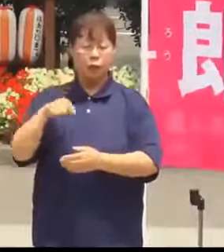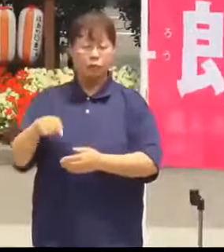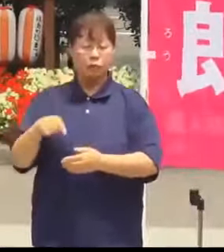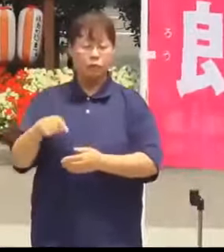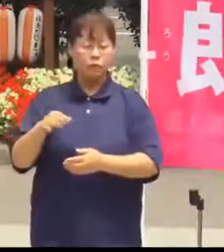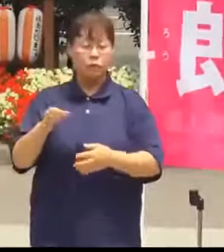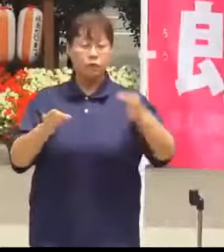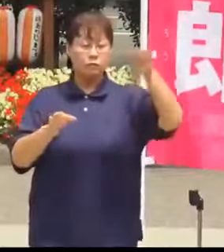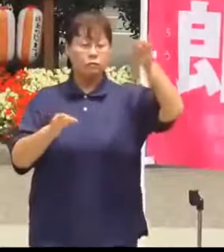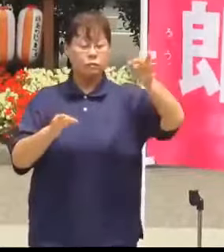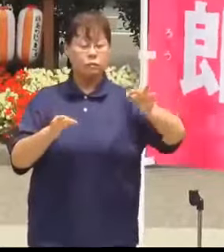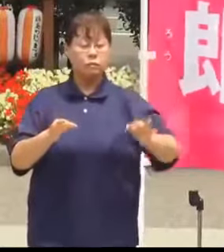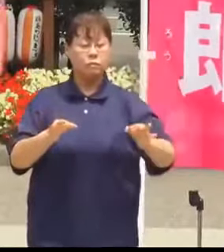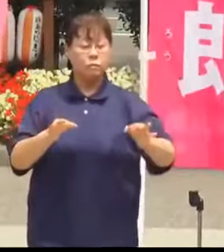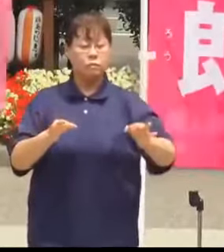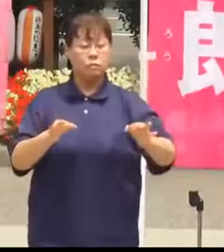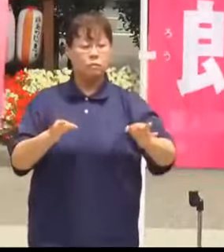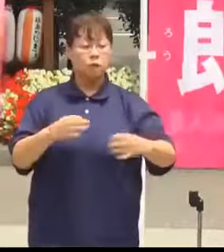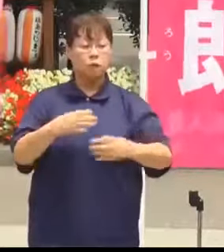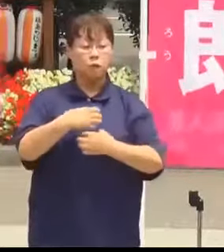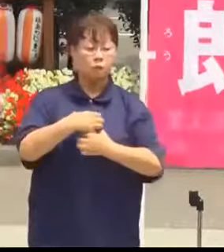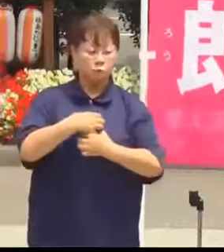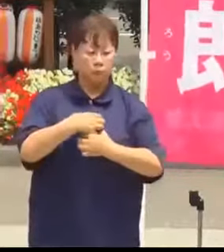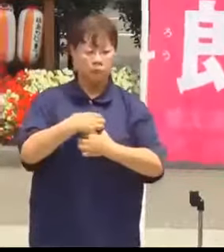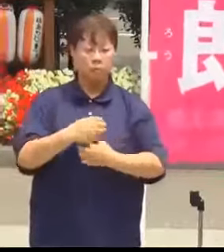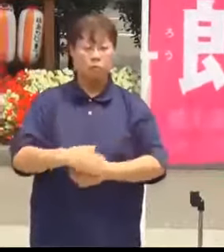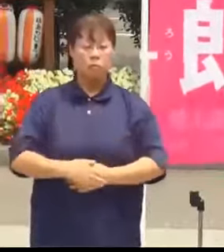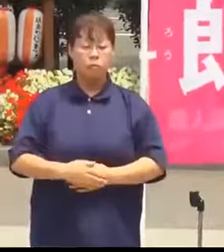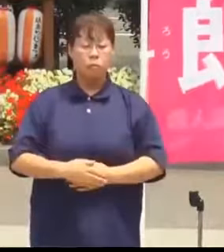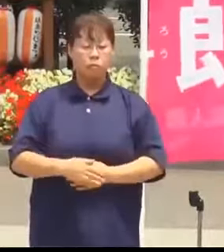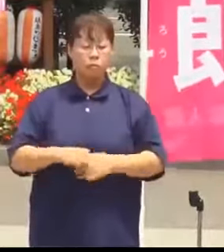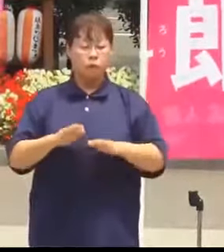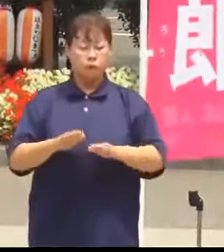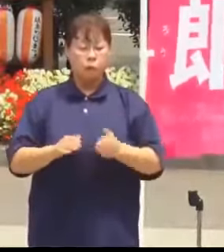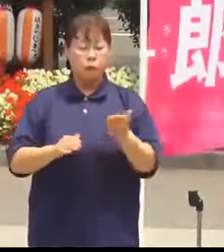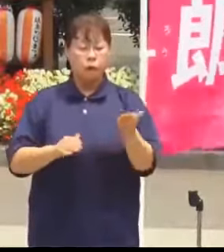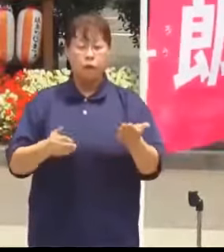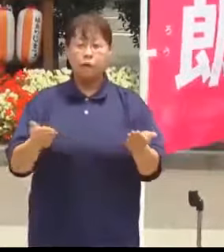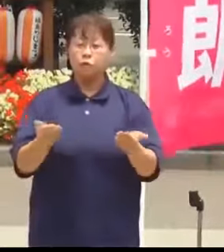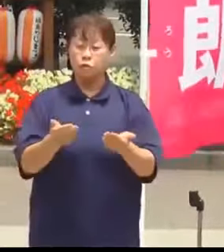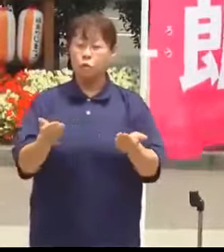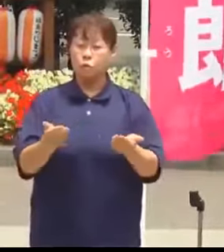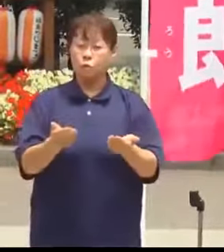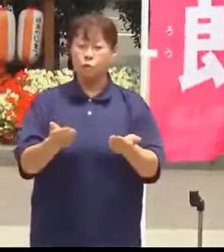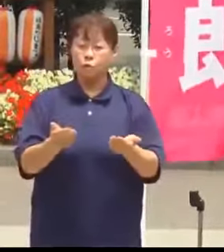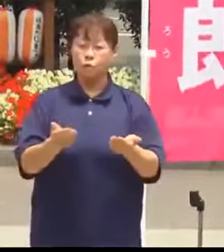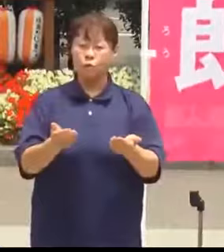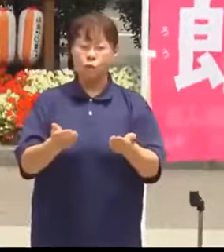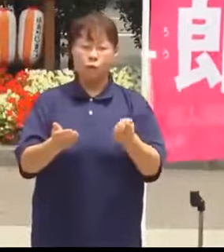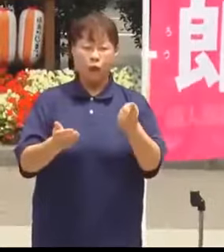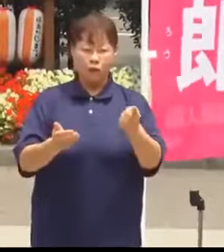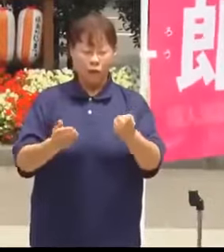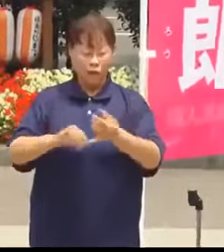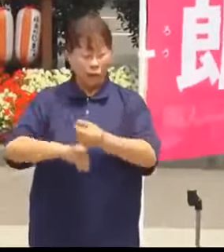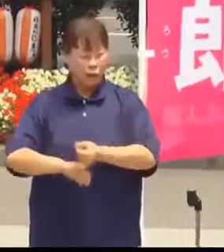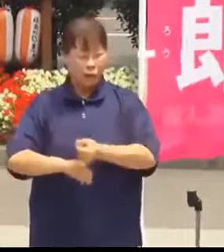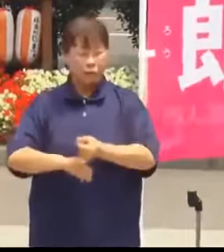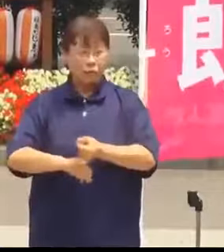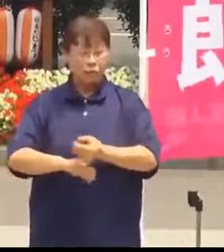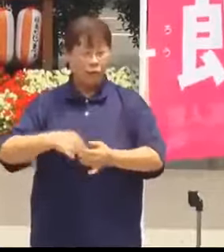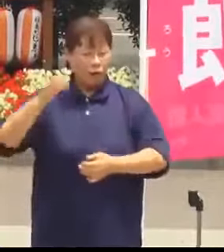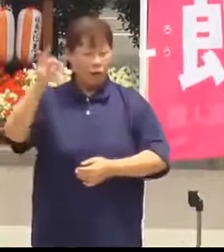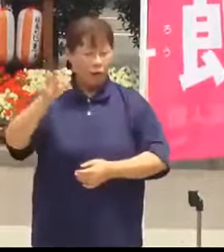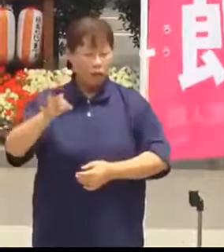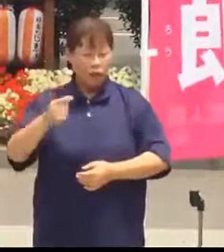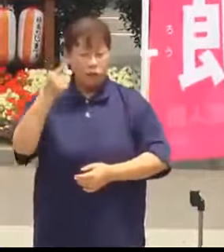ないですか今やってるあなたの仕事があなたである必要ありますかより安ければ